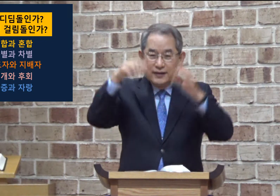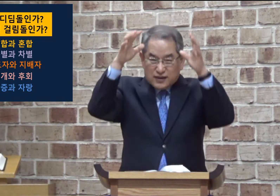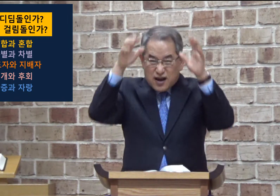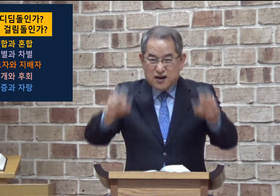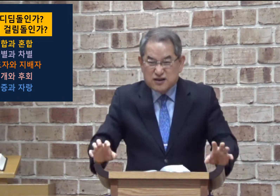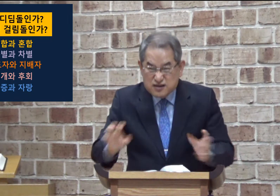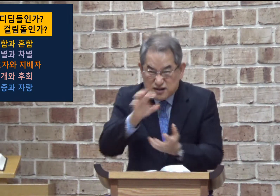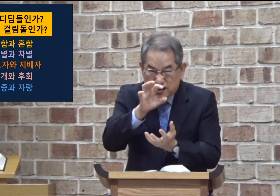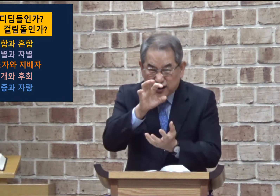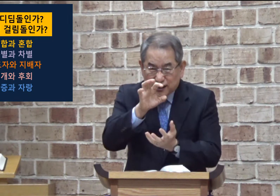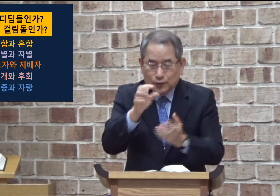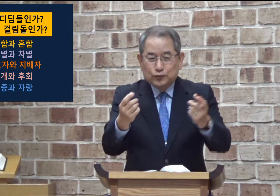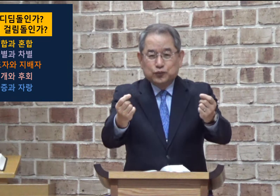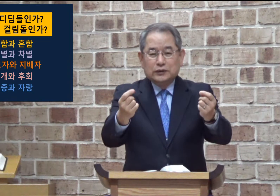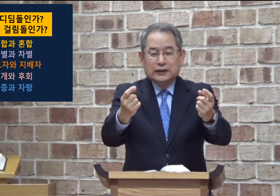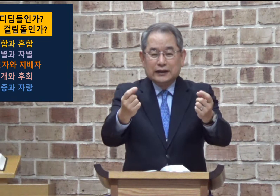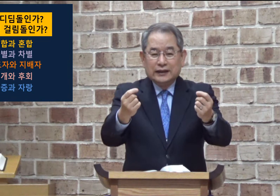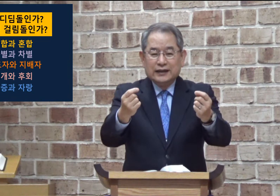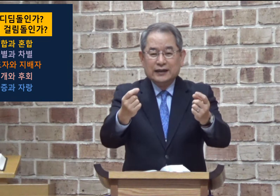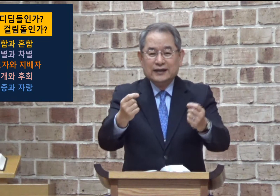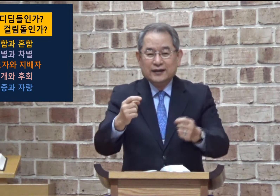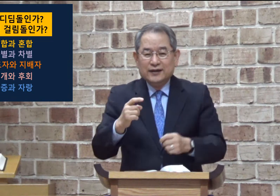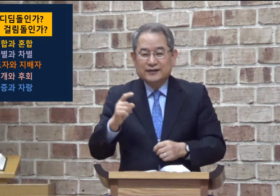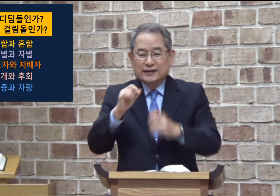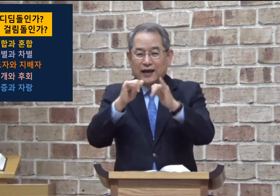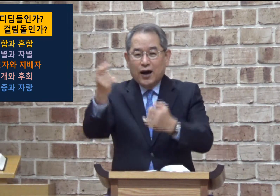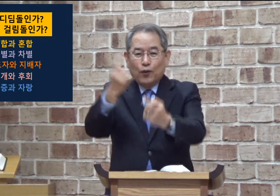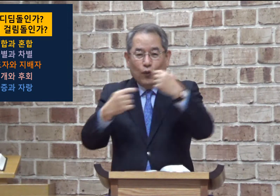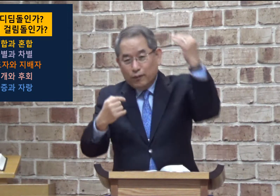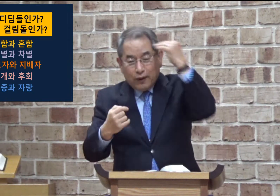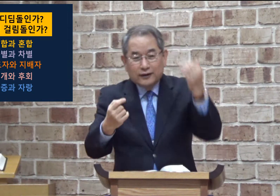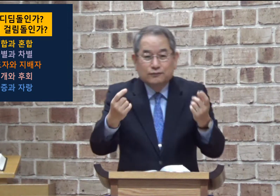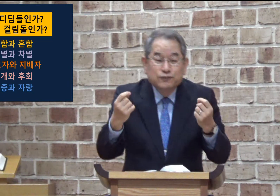되는 그런 사람입니다. 자신을 보고